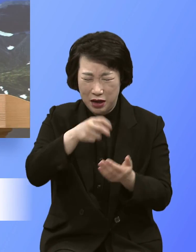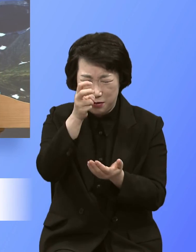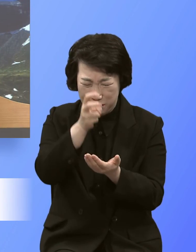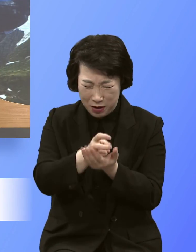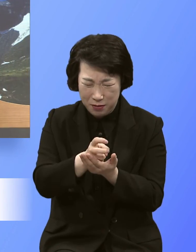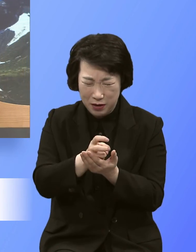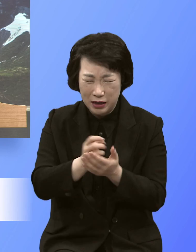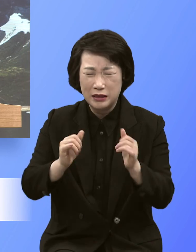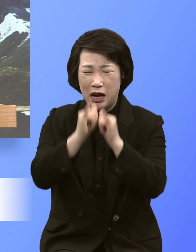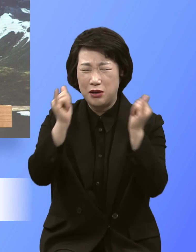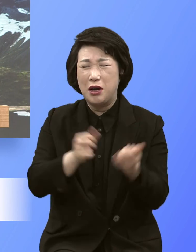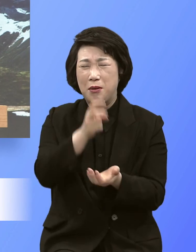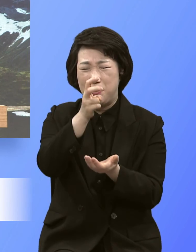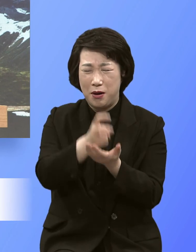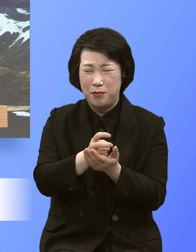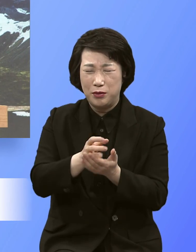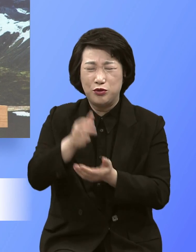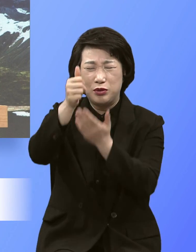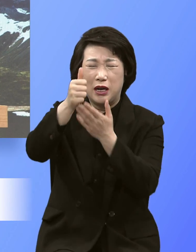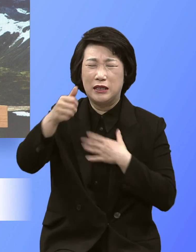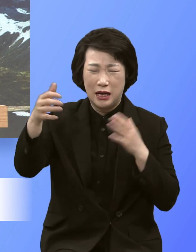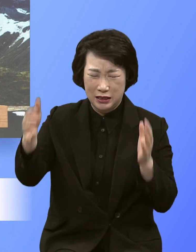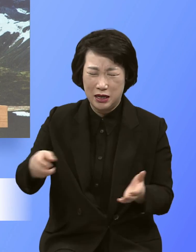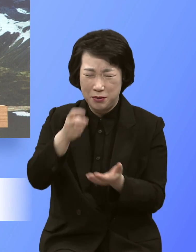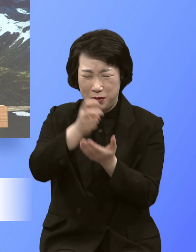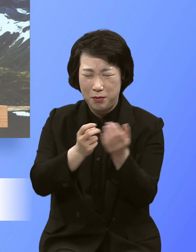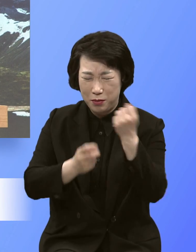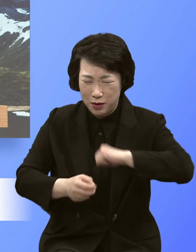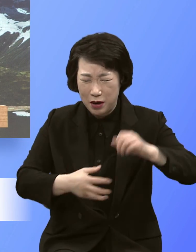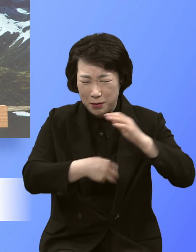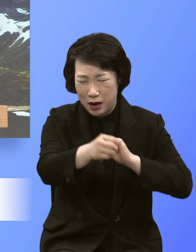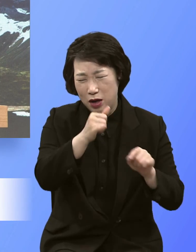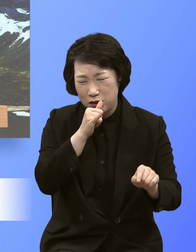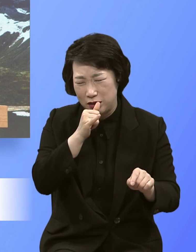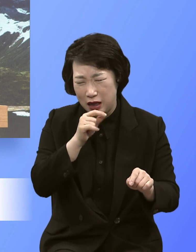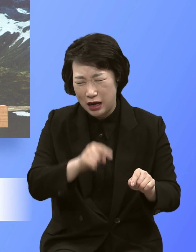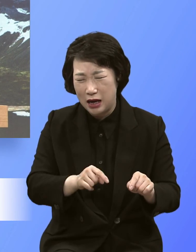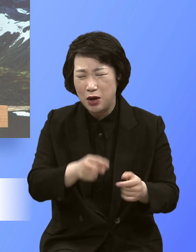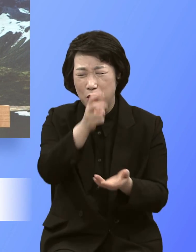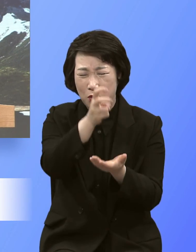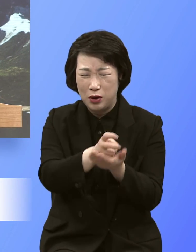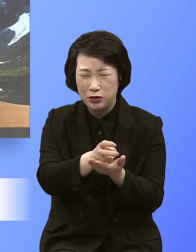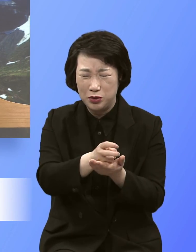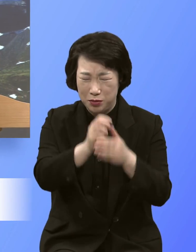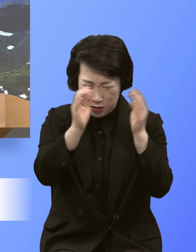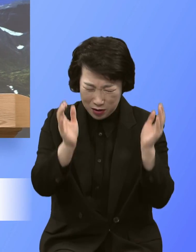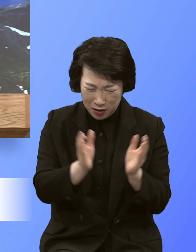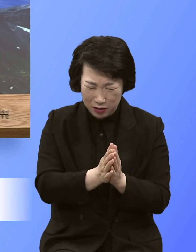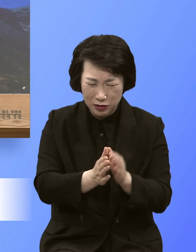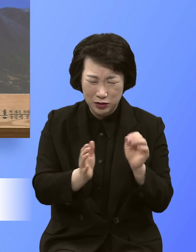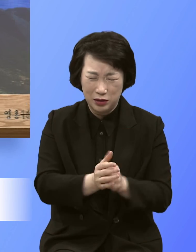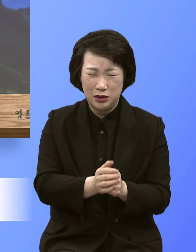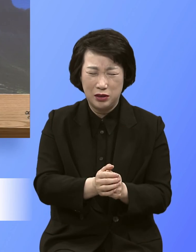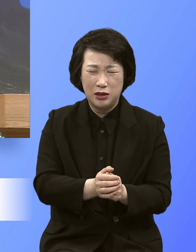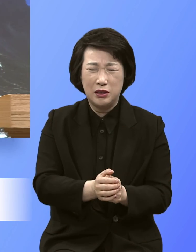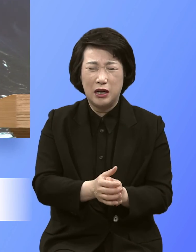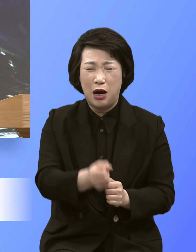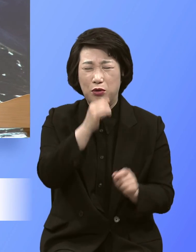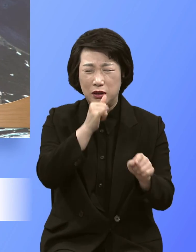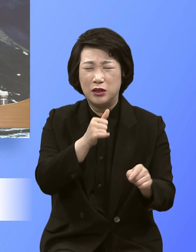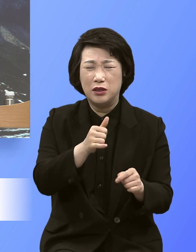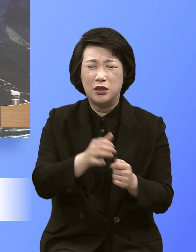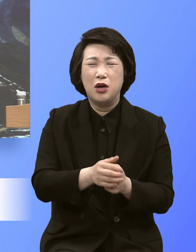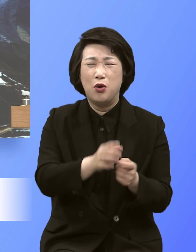질서와 사회의 질서와 주님과 나의 질서를 파괴합니다. 이 원수는 떠나가게